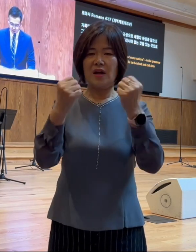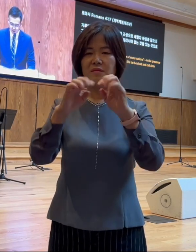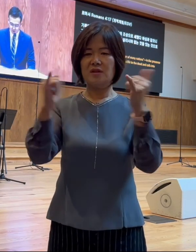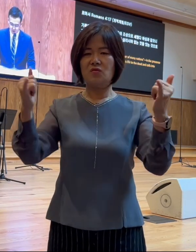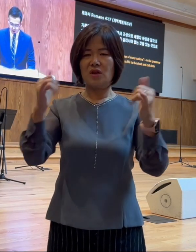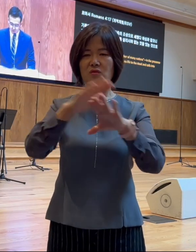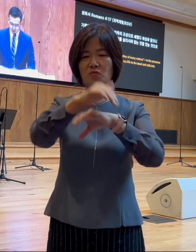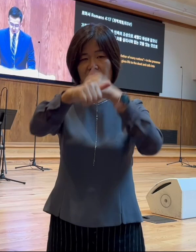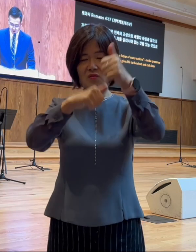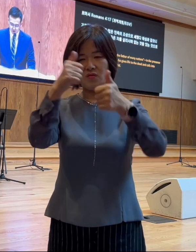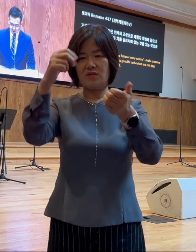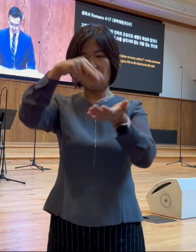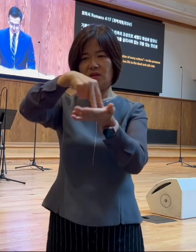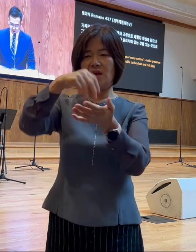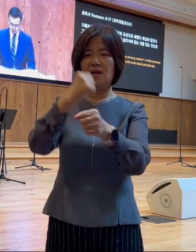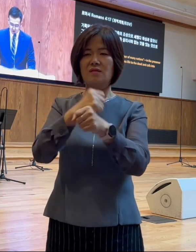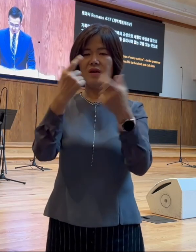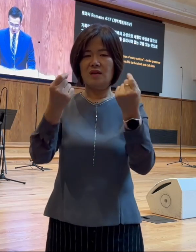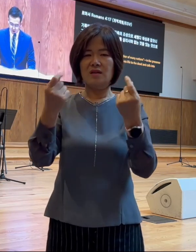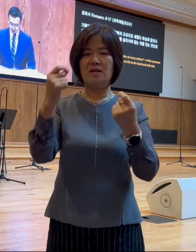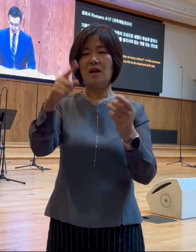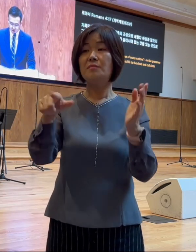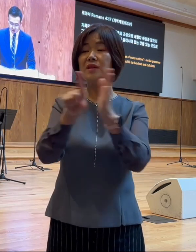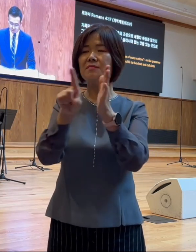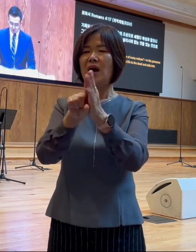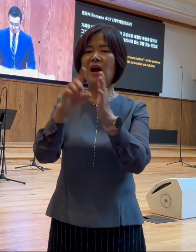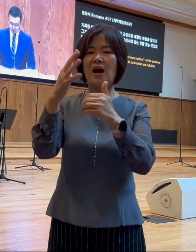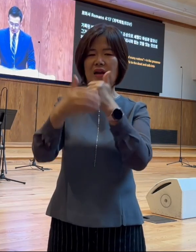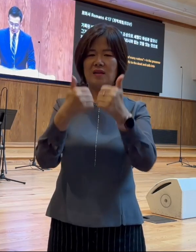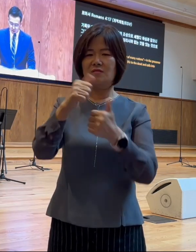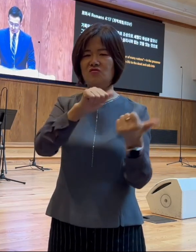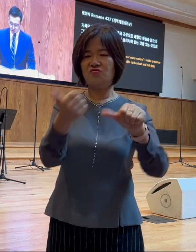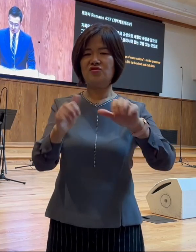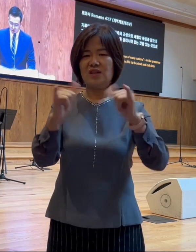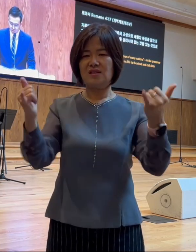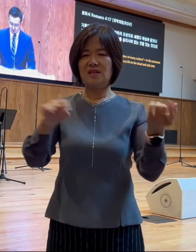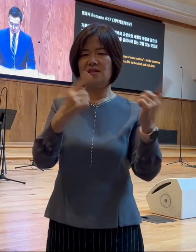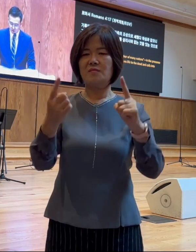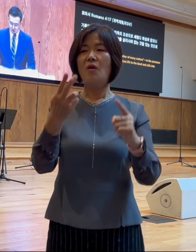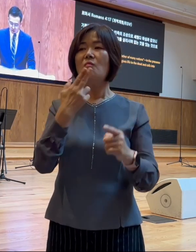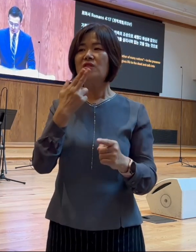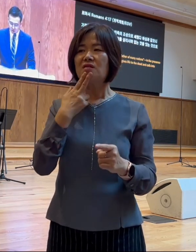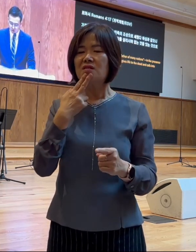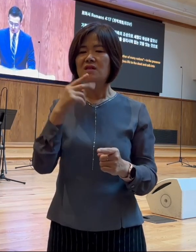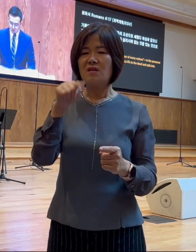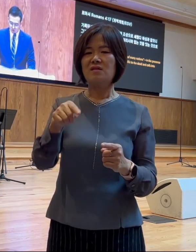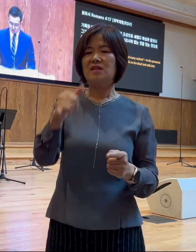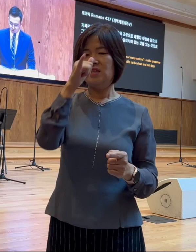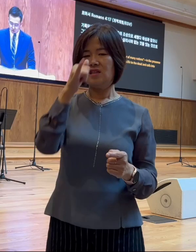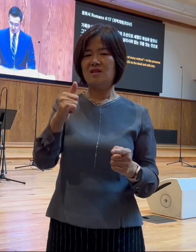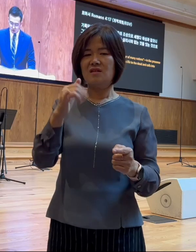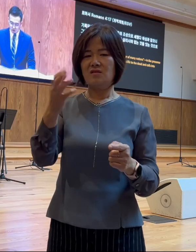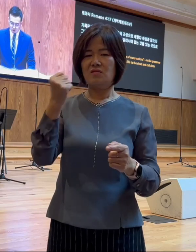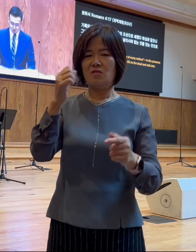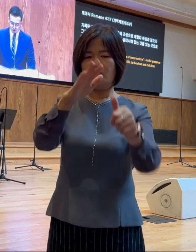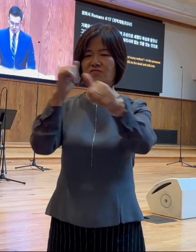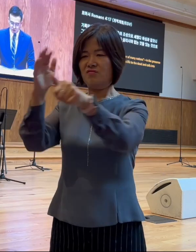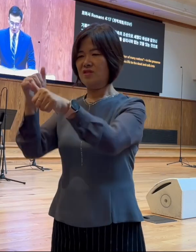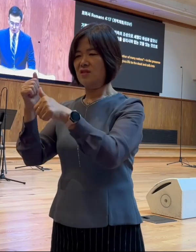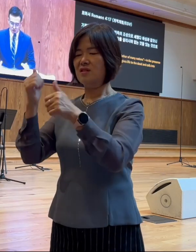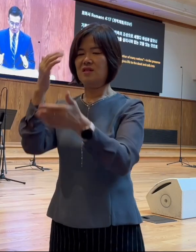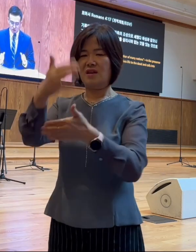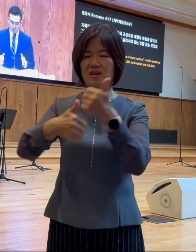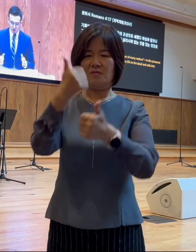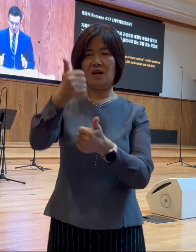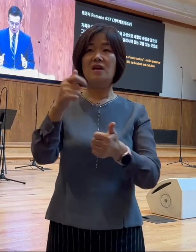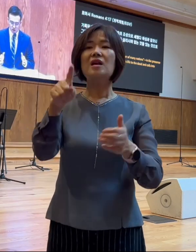조상으로 세웠다 하심 같으니 그가 믿은 바 하나님은 죽은 자를 살리시며 없는 것을 있는 것으로 부르시는 이시니라.